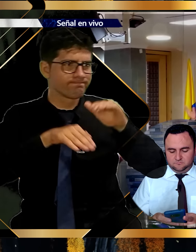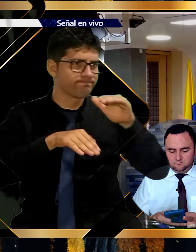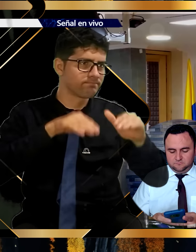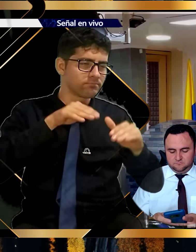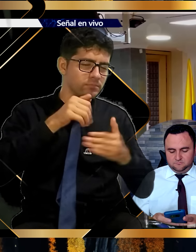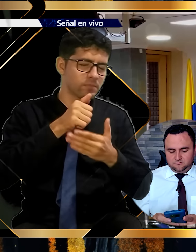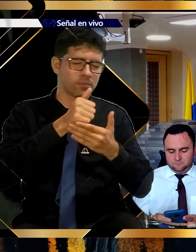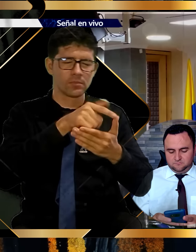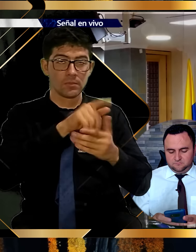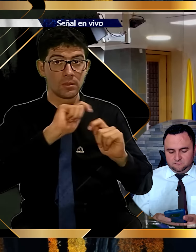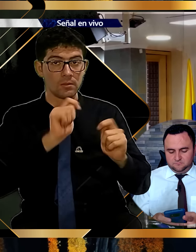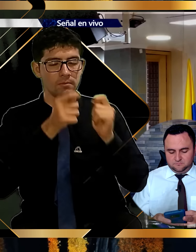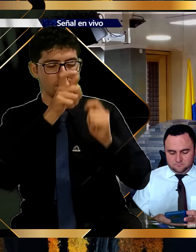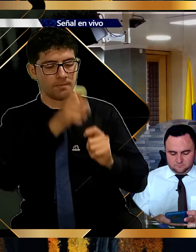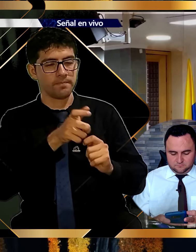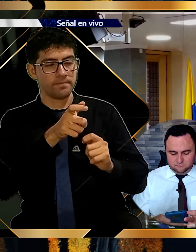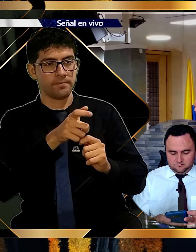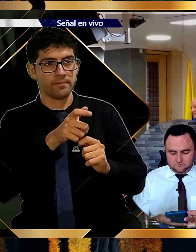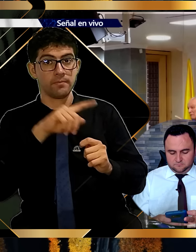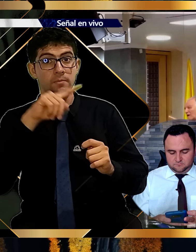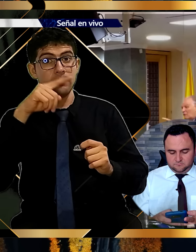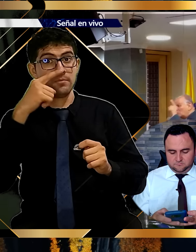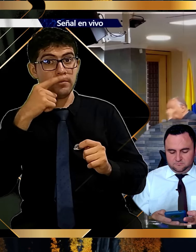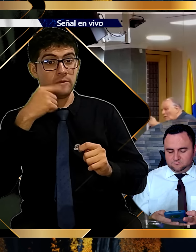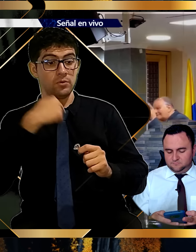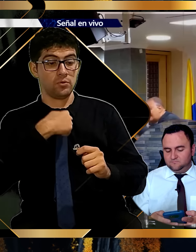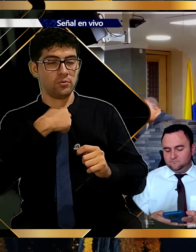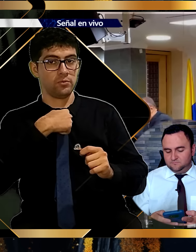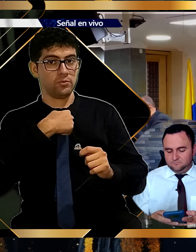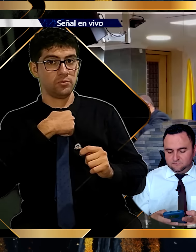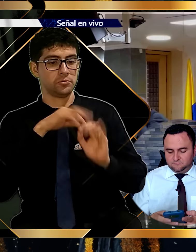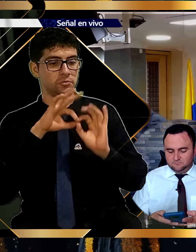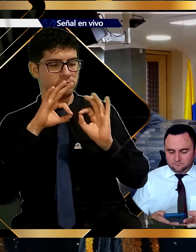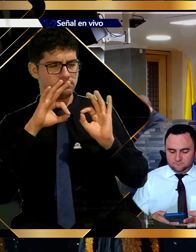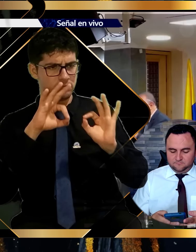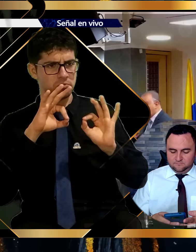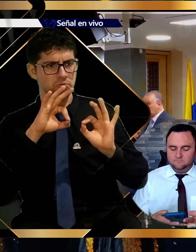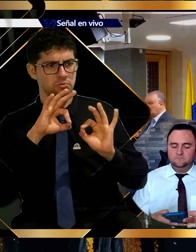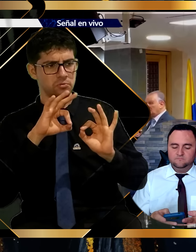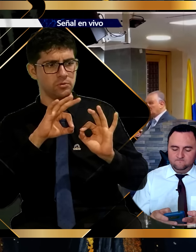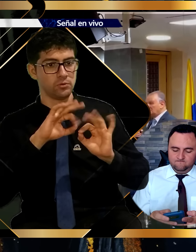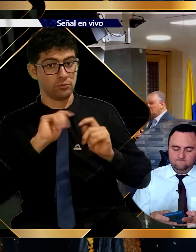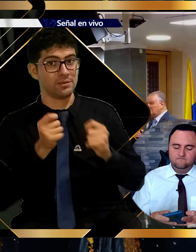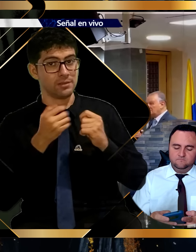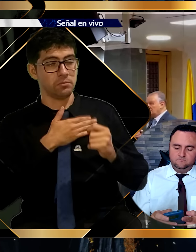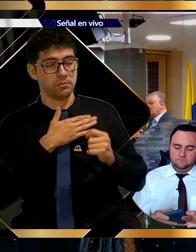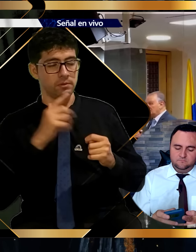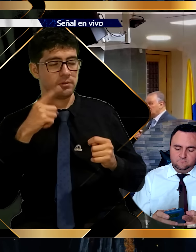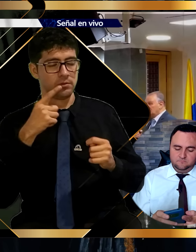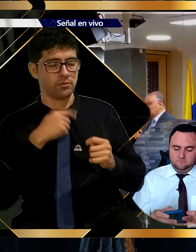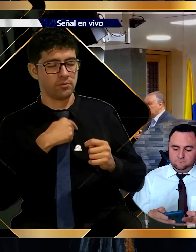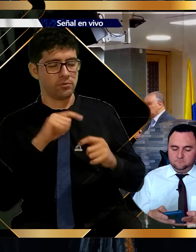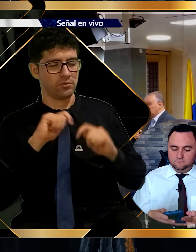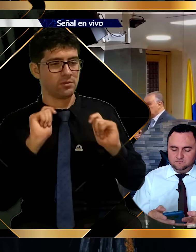Tú quieres salvar a la gente, primero tenemos que asegurarnos que tú estás seguro que estás salvo.